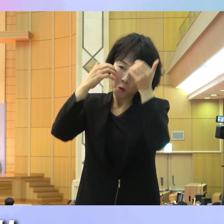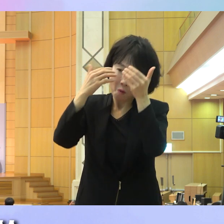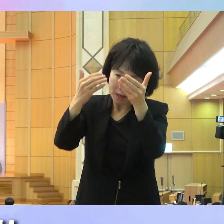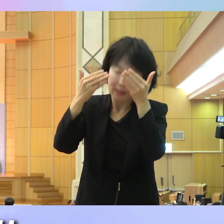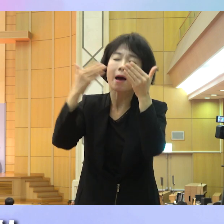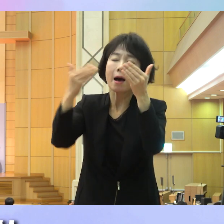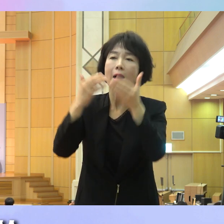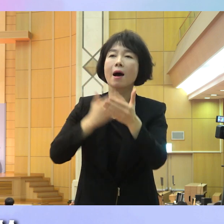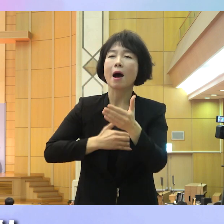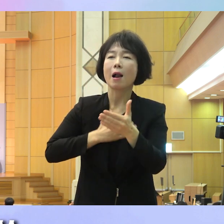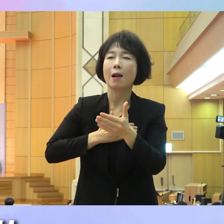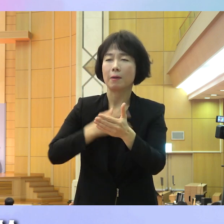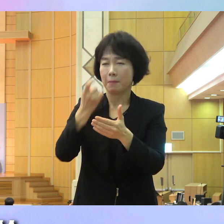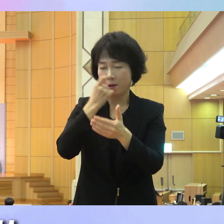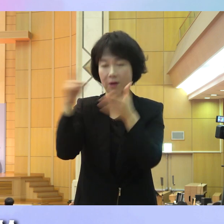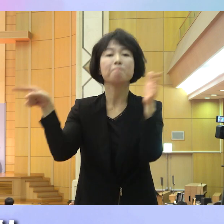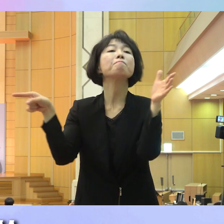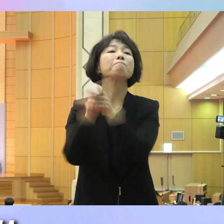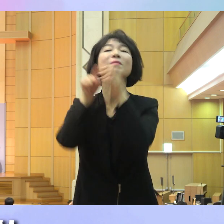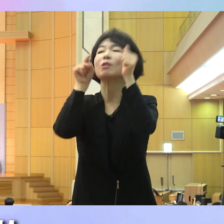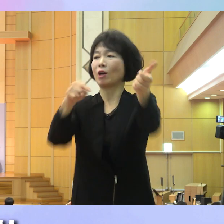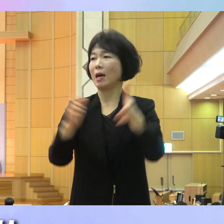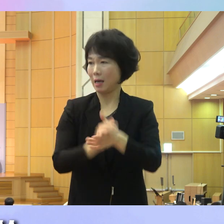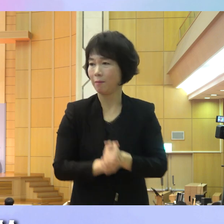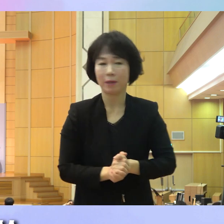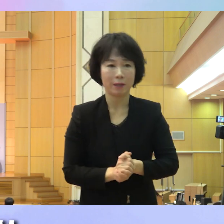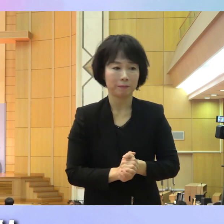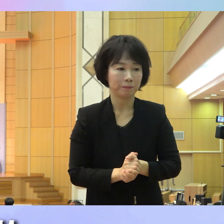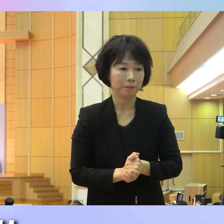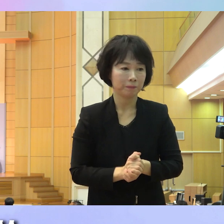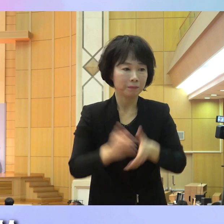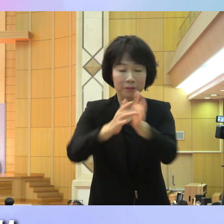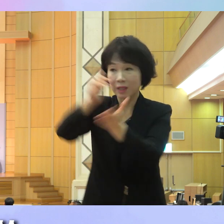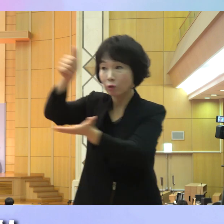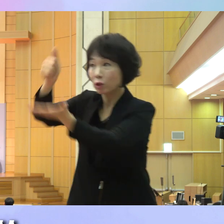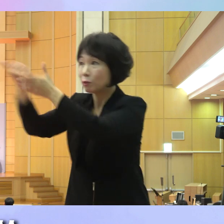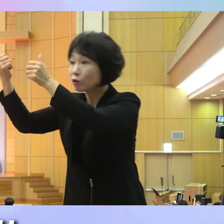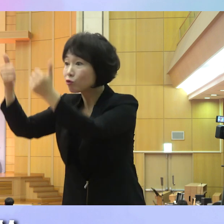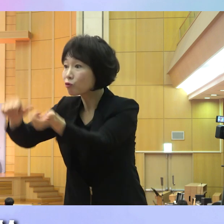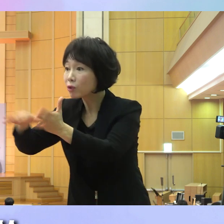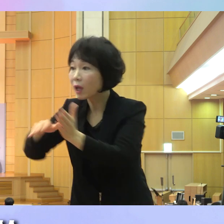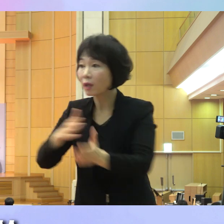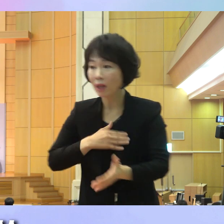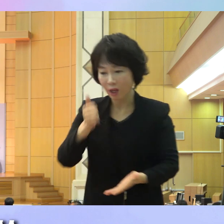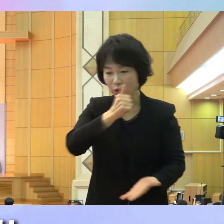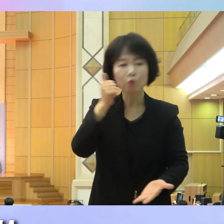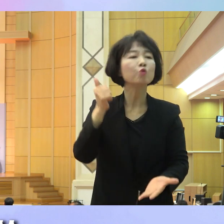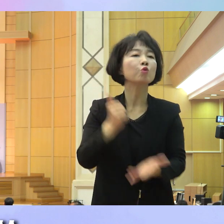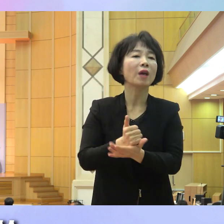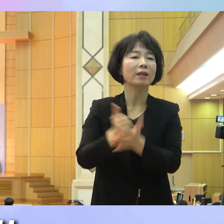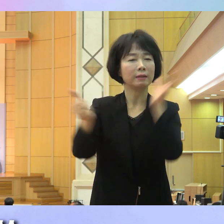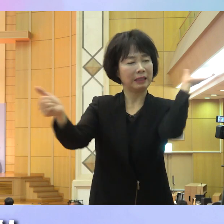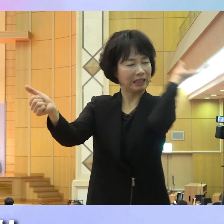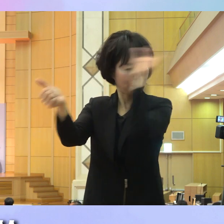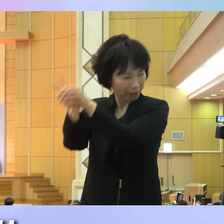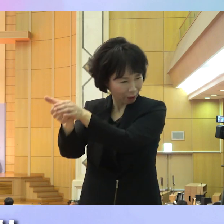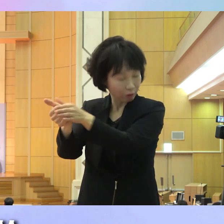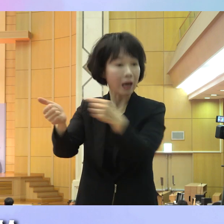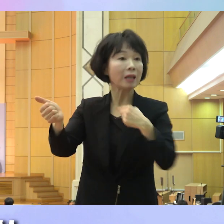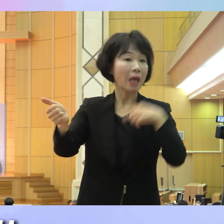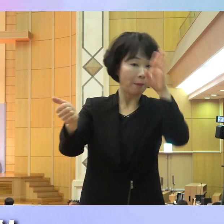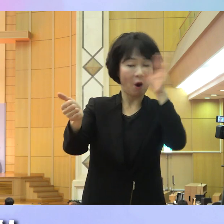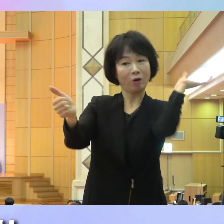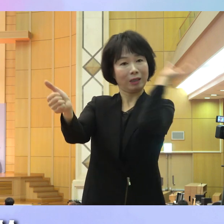알고 믿어야 되고, 십자가에서 죽었을 때 내 죄를 짊어지고 질병을 짊어지고 가난을 짊어지고 그런 걸 다 알고